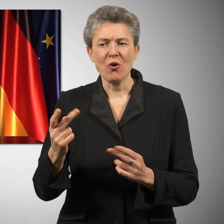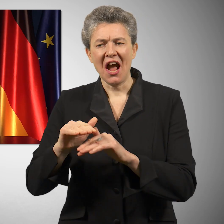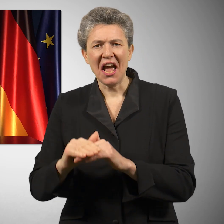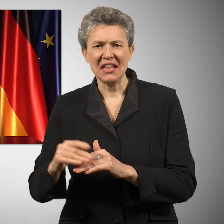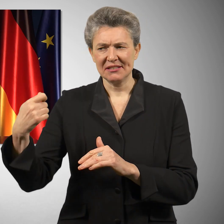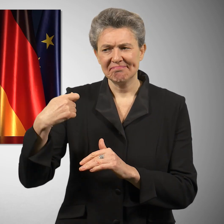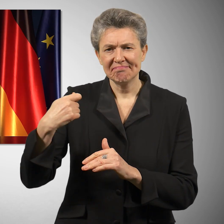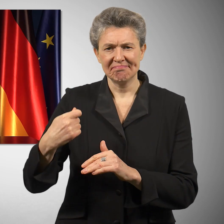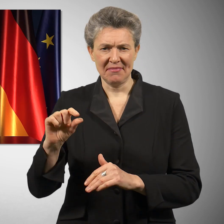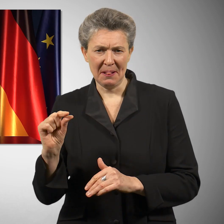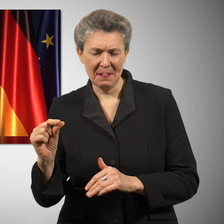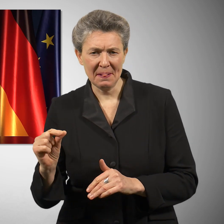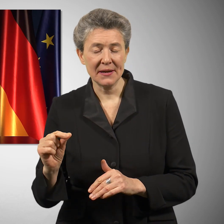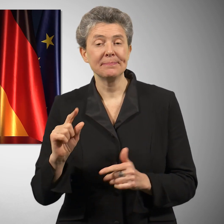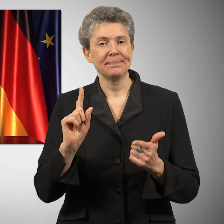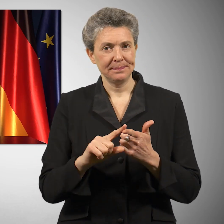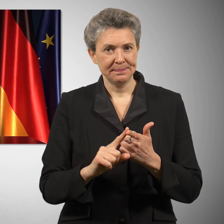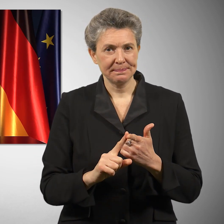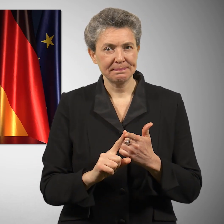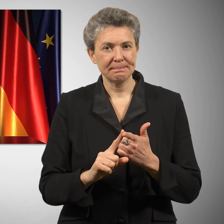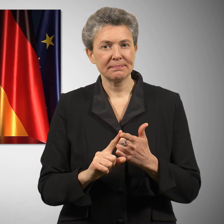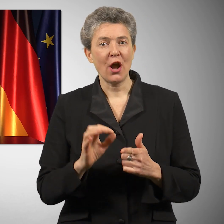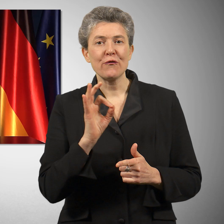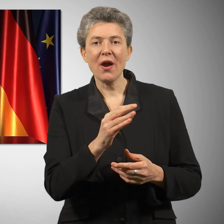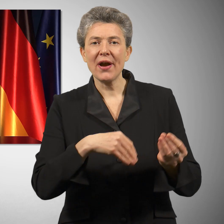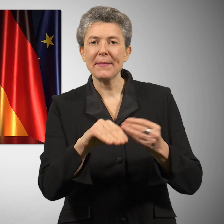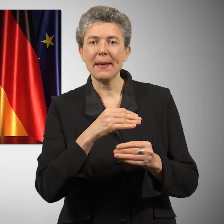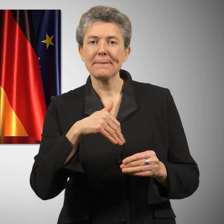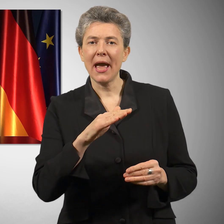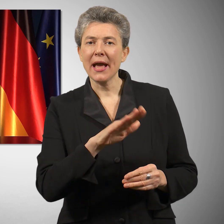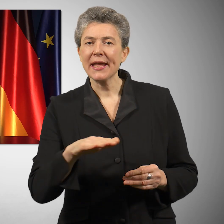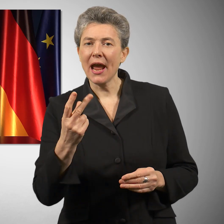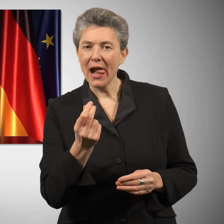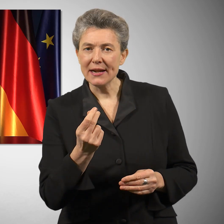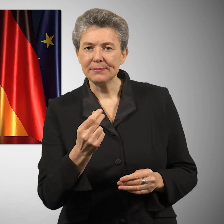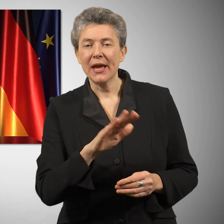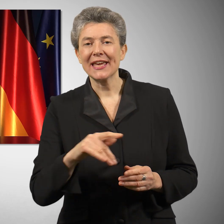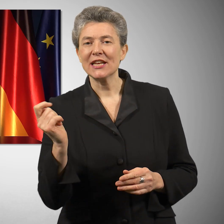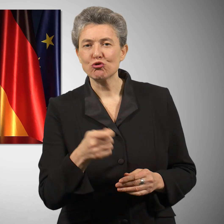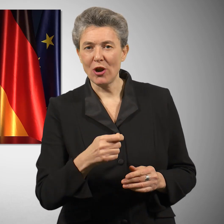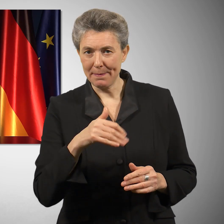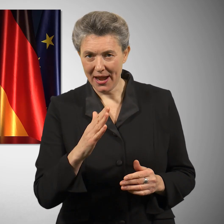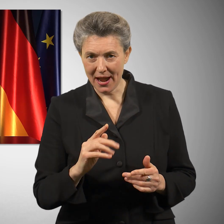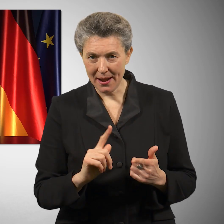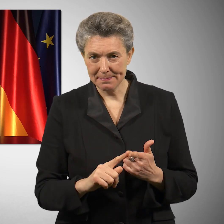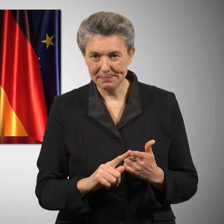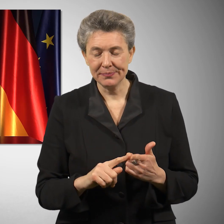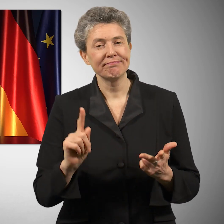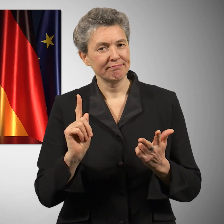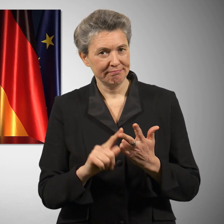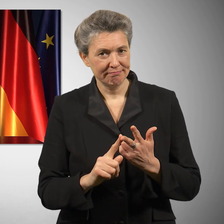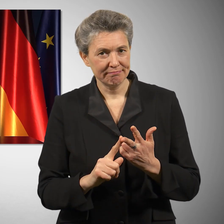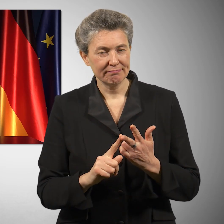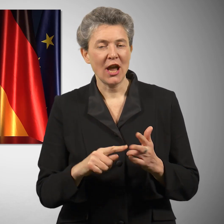arbeiten gehen oder die von einer kleinen Rente leben. Ein deutlich höheres Kindergeld und ein höherer Kinderzuschlag, sodass unsere Familien mehr